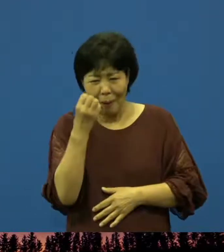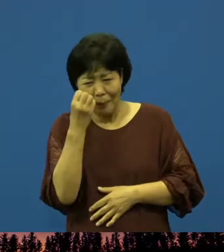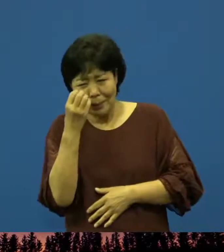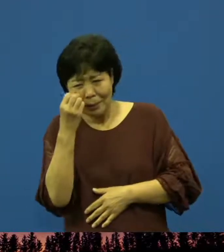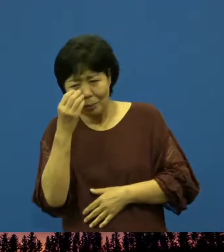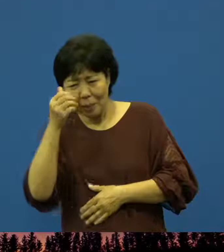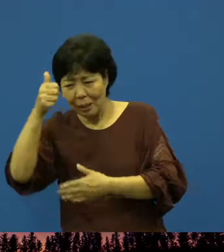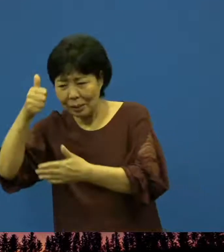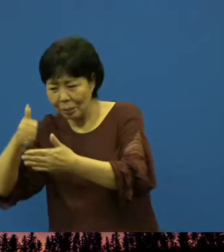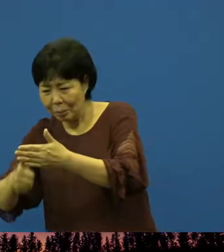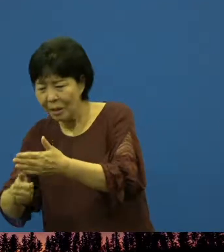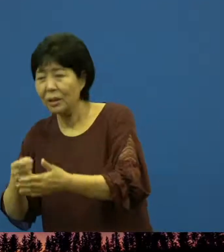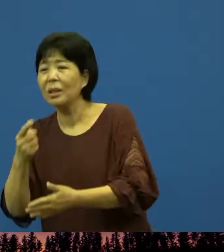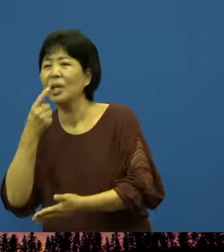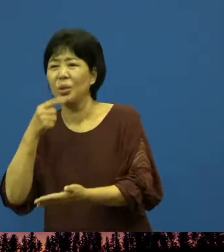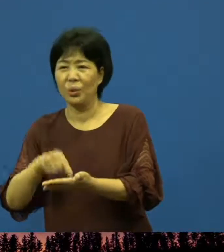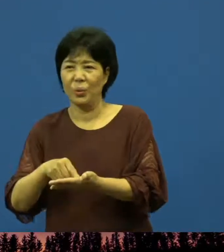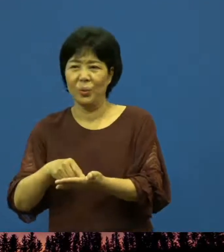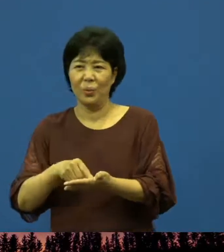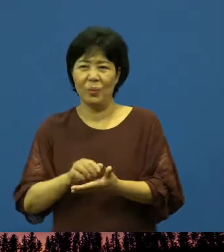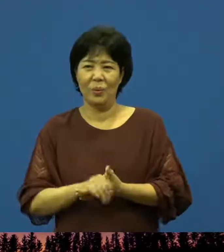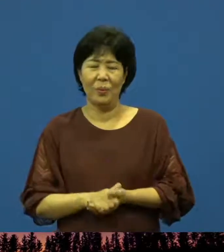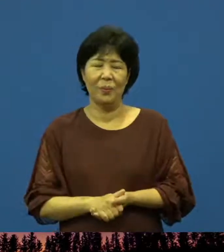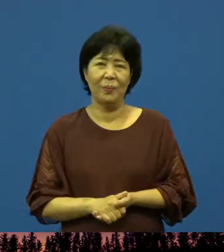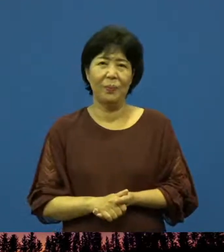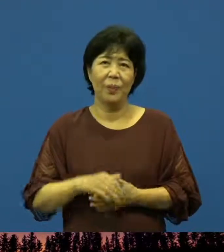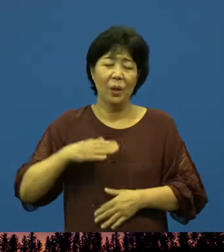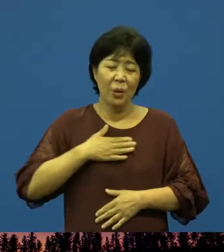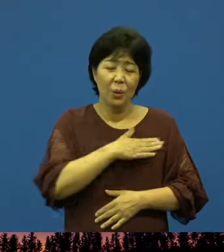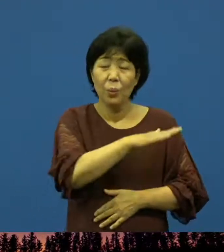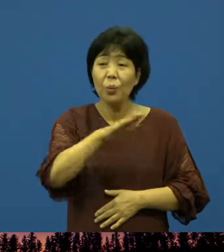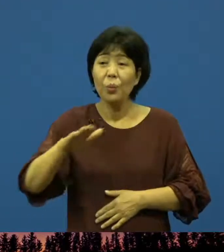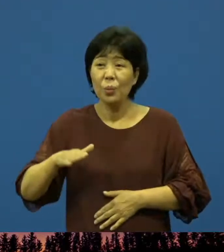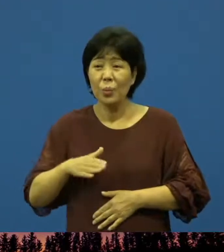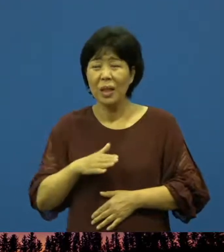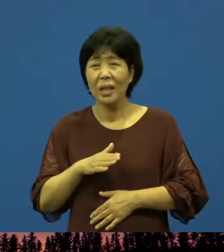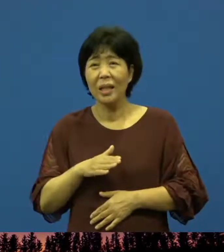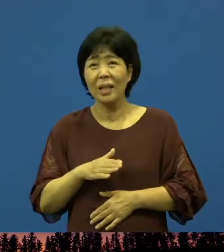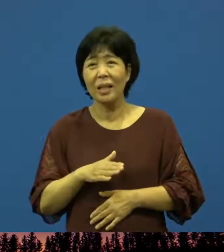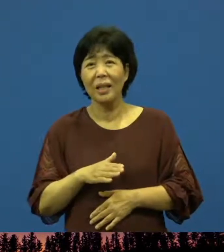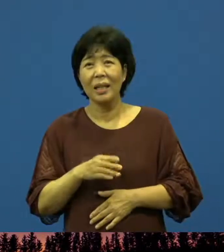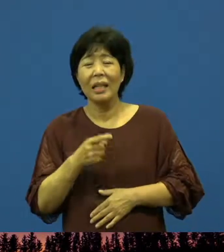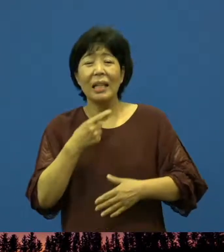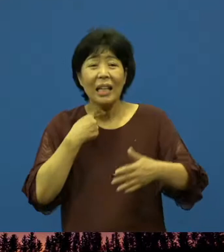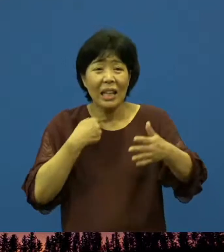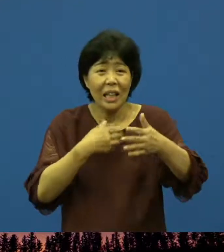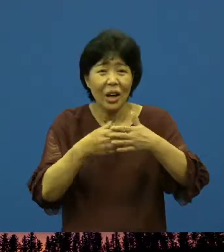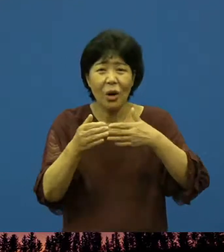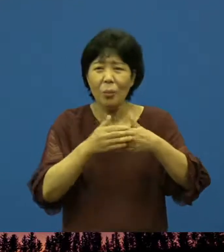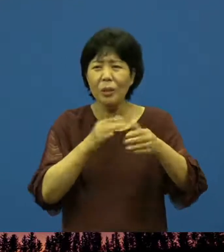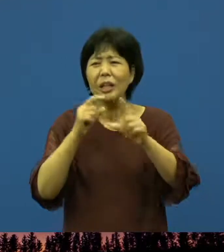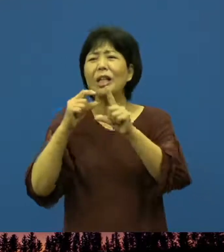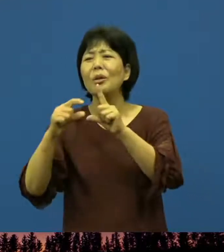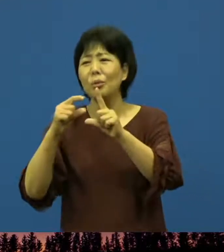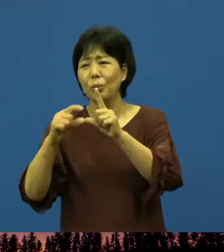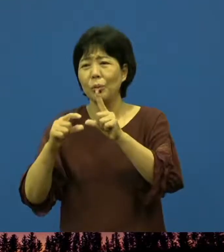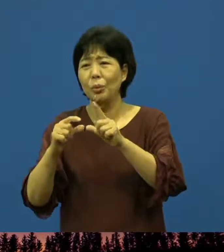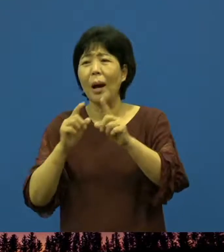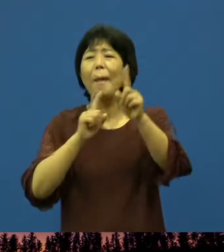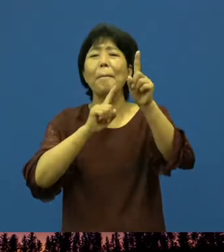그리고 자기의 체험을 절대화시켜버리는 거죠. 여러분, 우리의 체험은 절대화될 수 없어요. 하나님의 말씀만